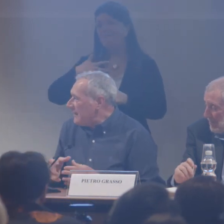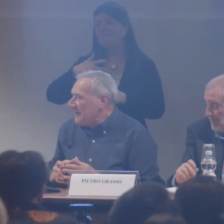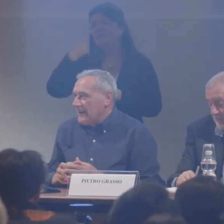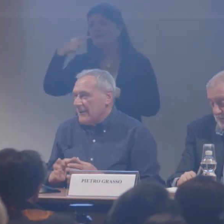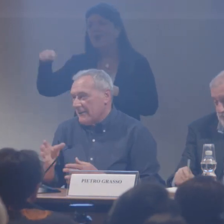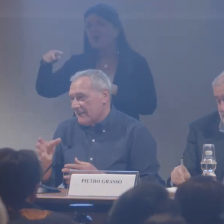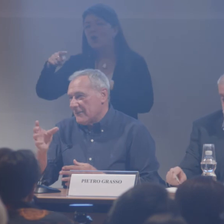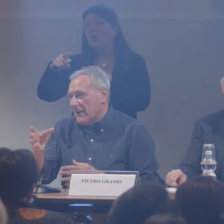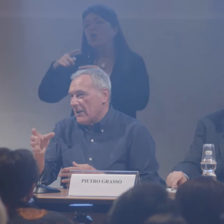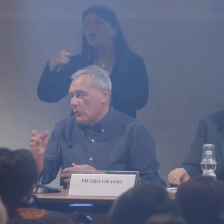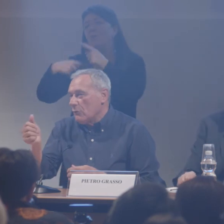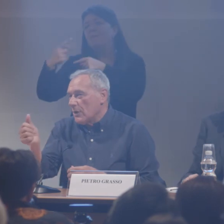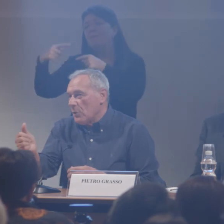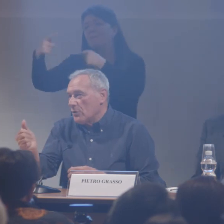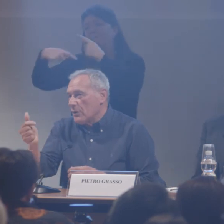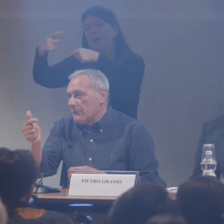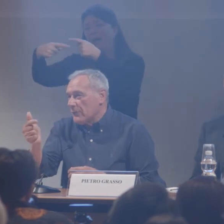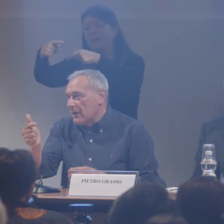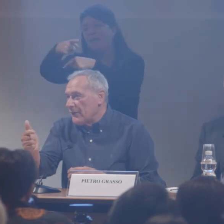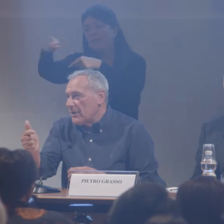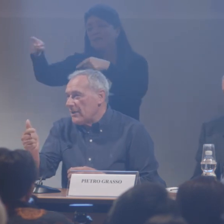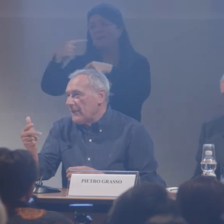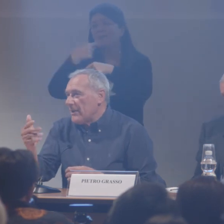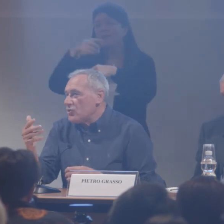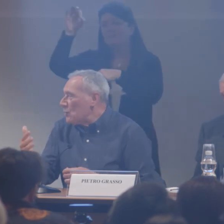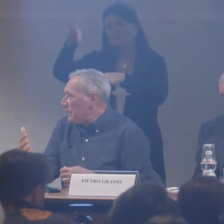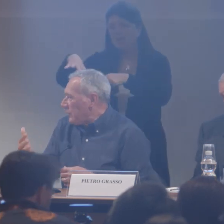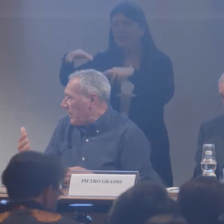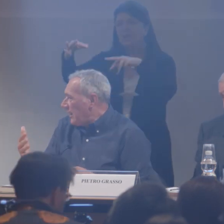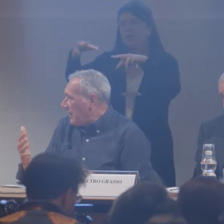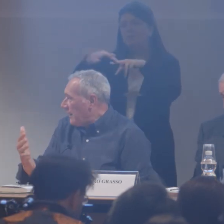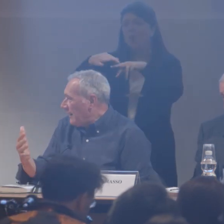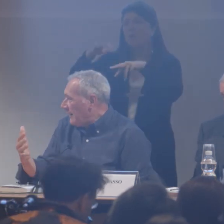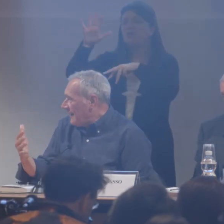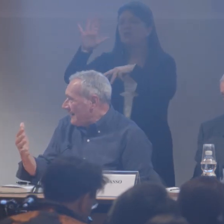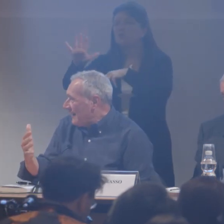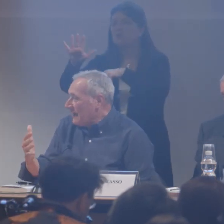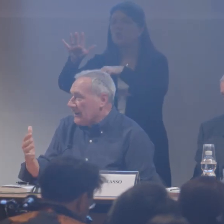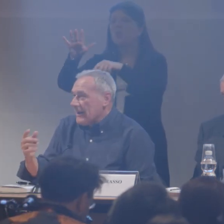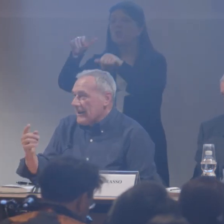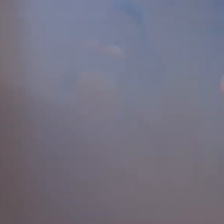parente, erano una moglie, la figlia e 5 sorelle.